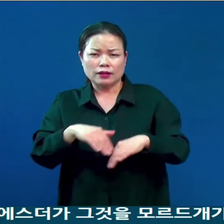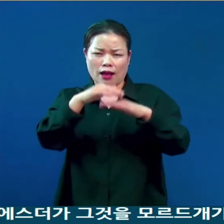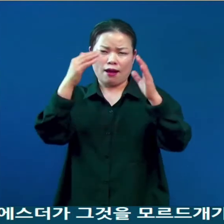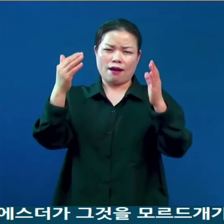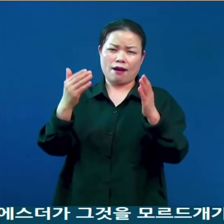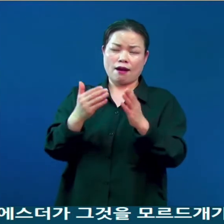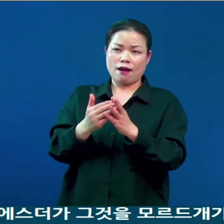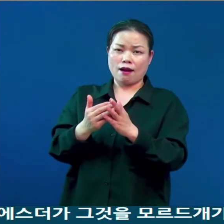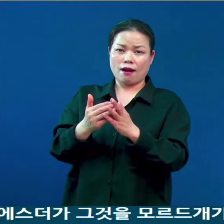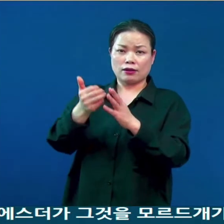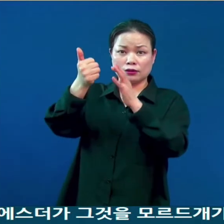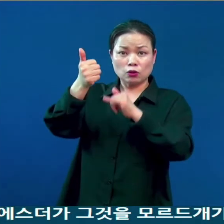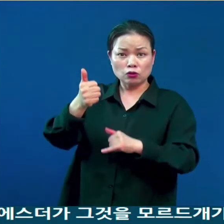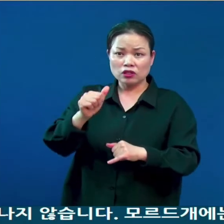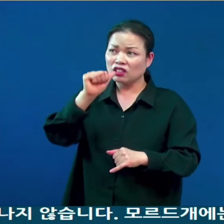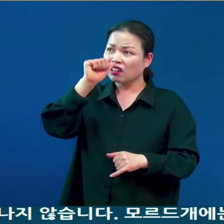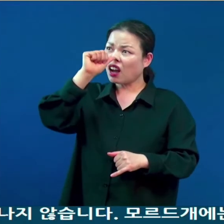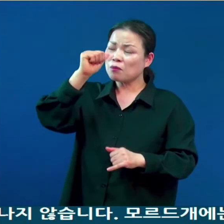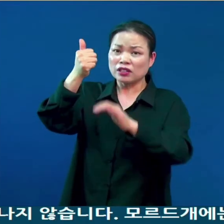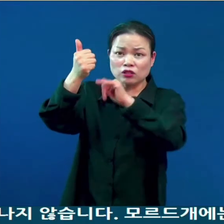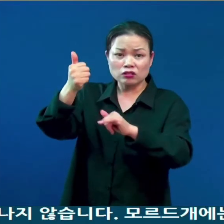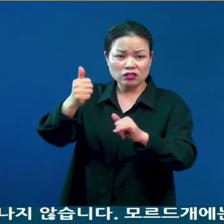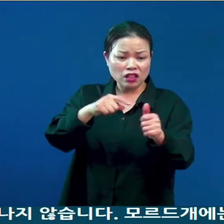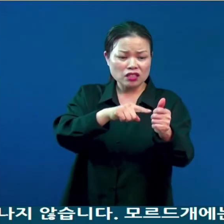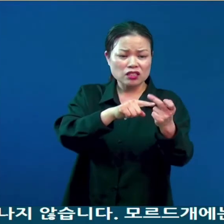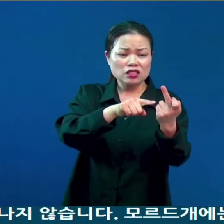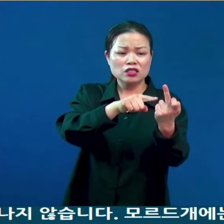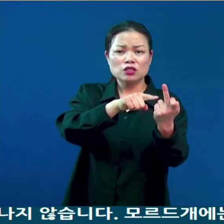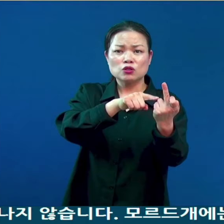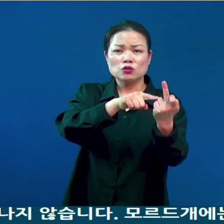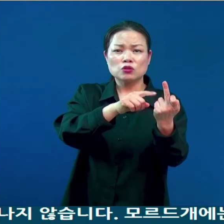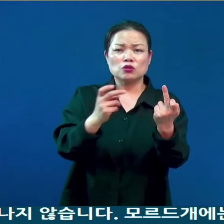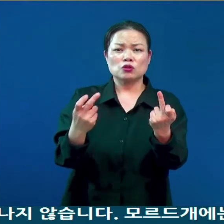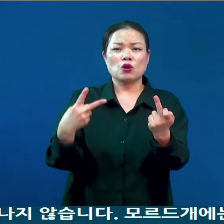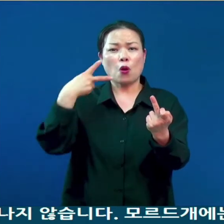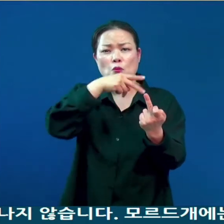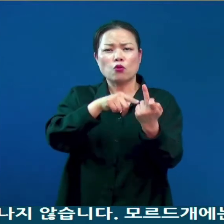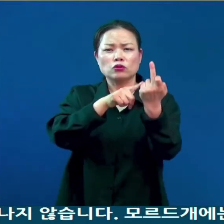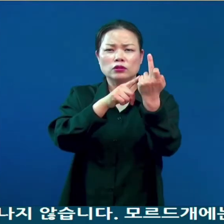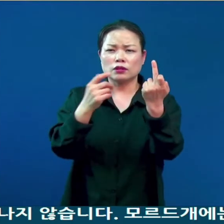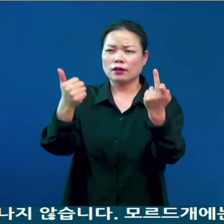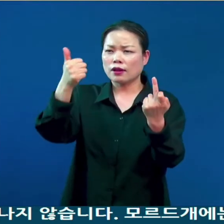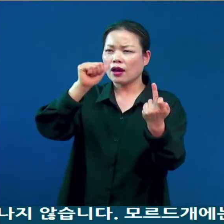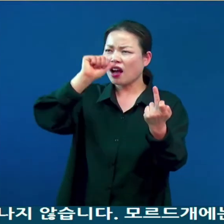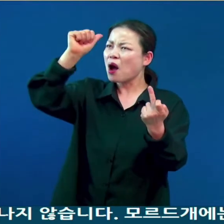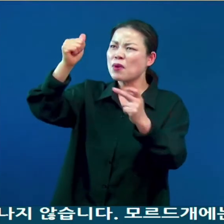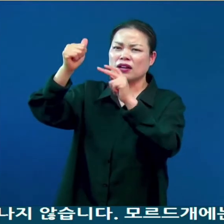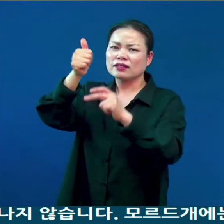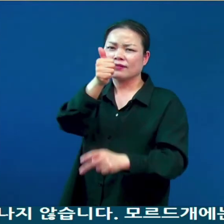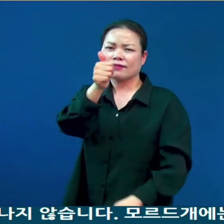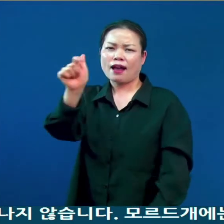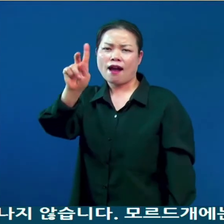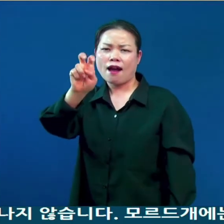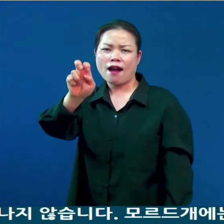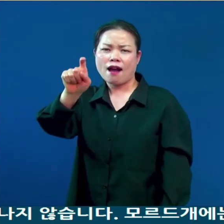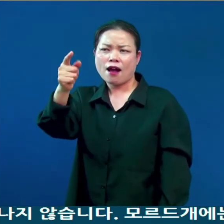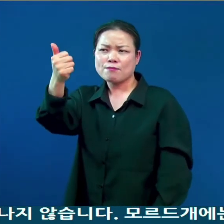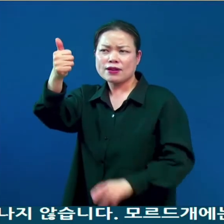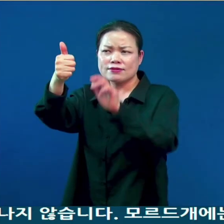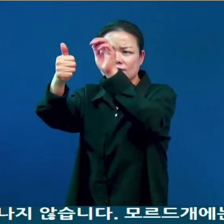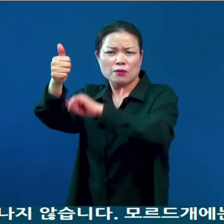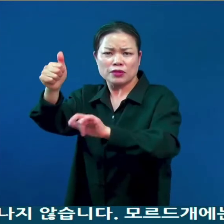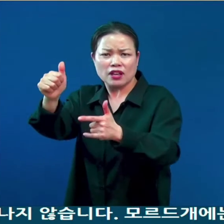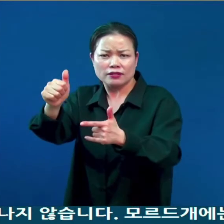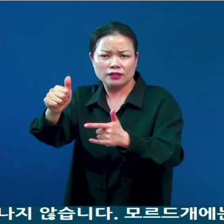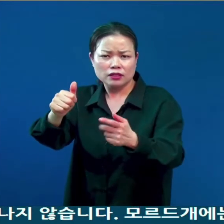이렇게 섬기는데 이 모르드게만 자기에게 절하지 않는 그런 모습에 못마땅하게 여기죠. 그러면서 그 모르드게만